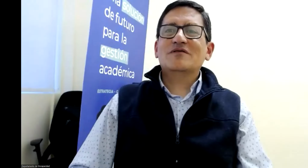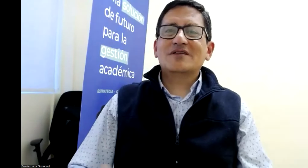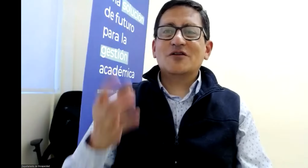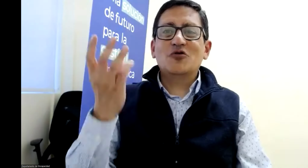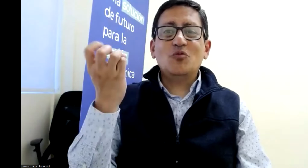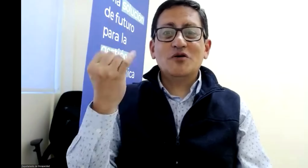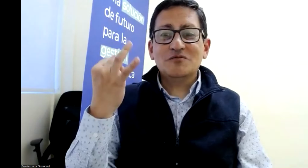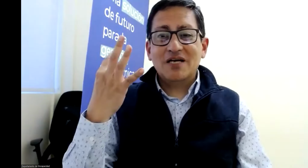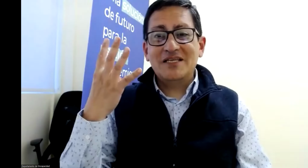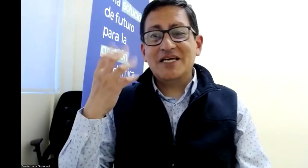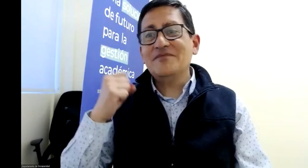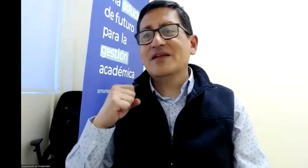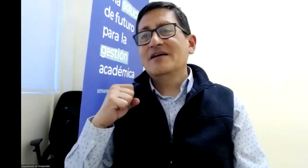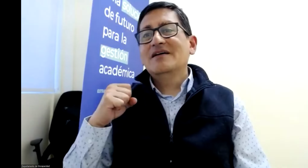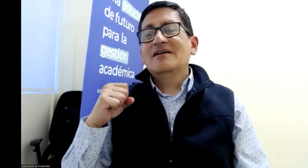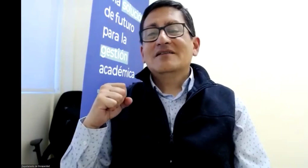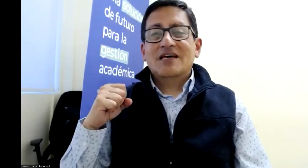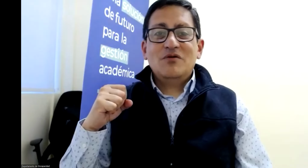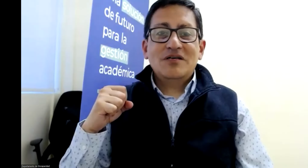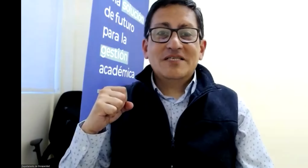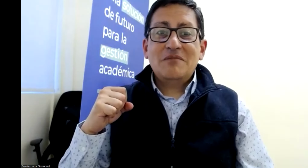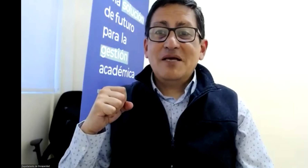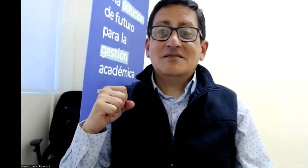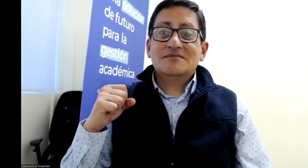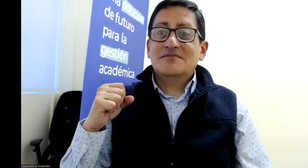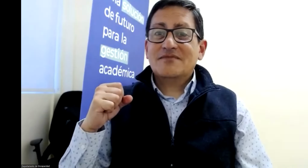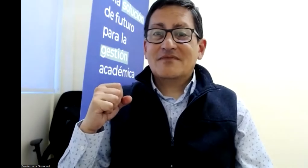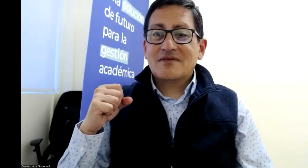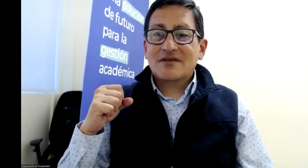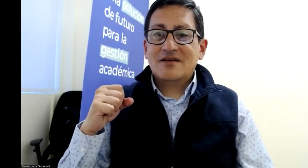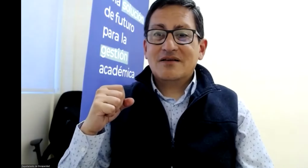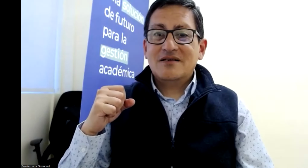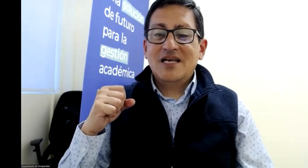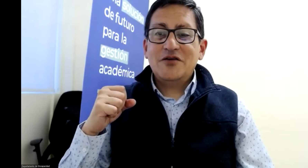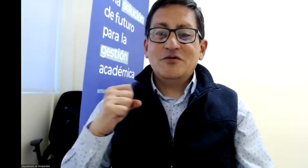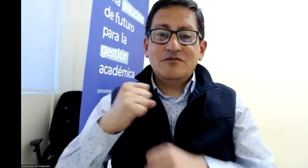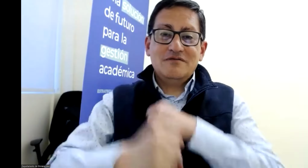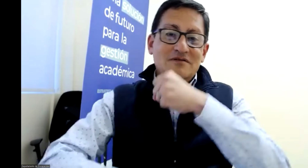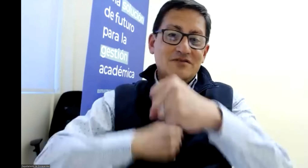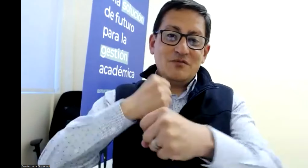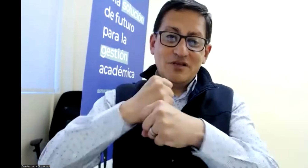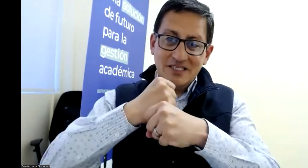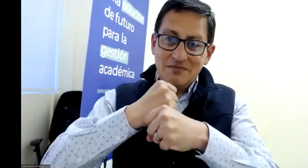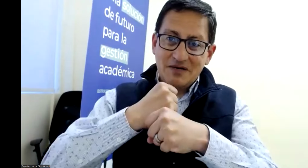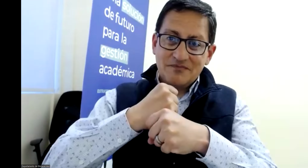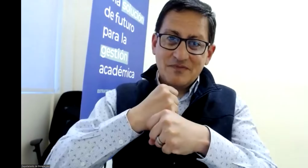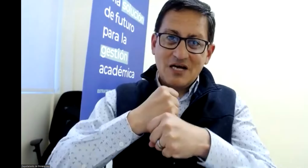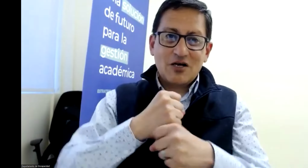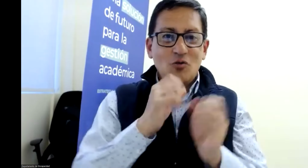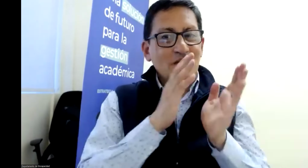decir los números el día sabemos decir el mes y el año lo sabemos decir también ahora ¿cómo